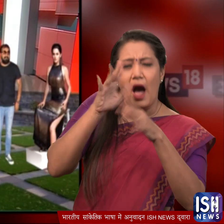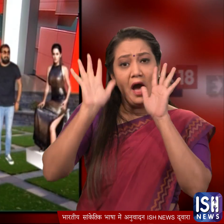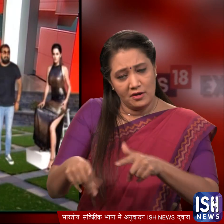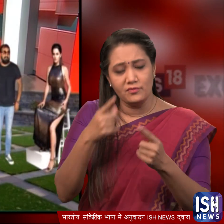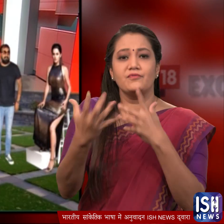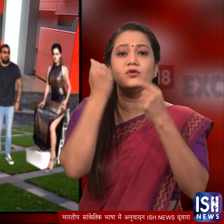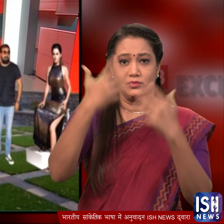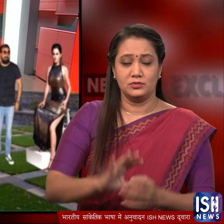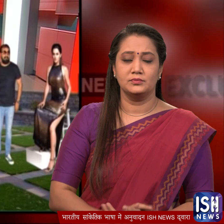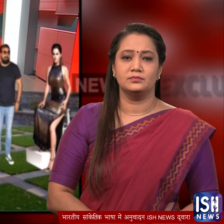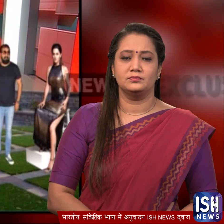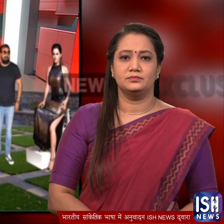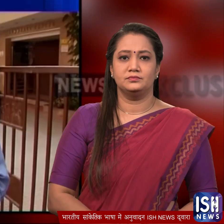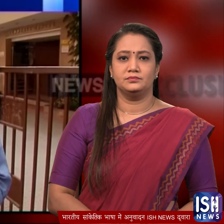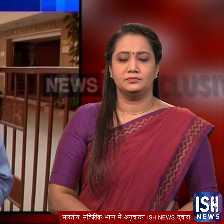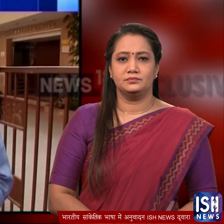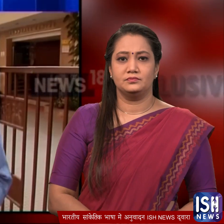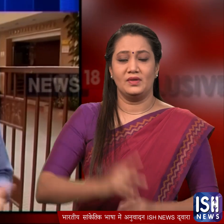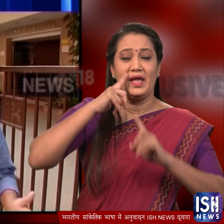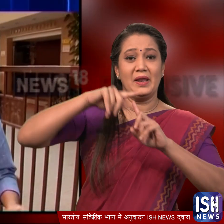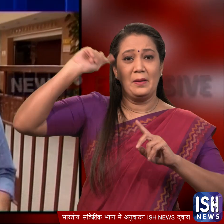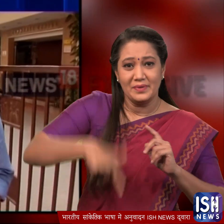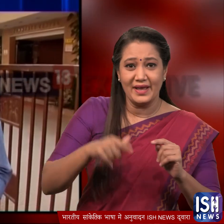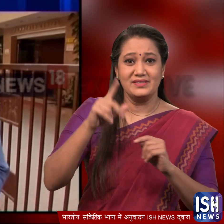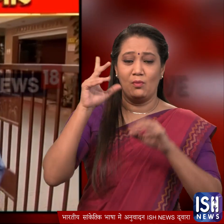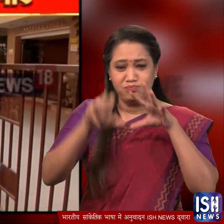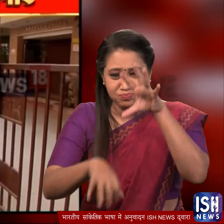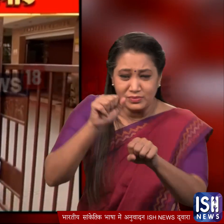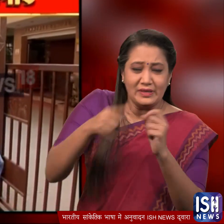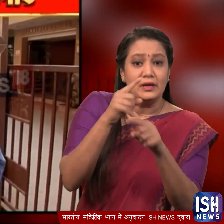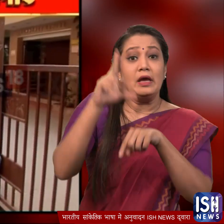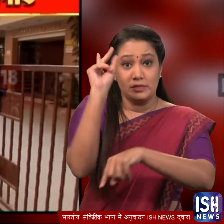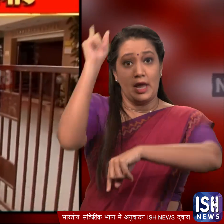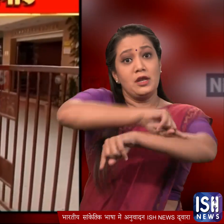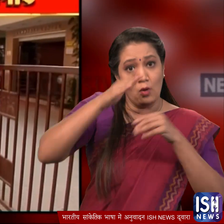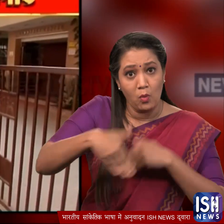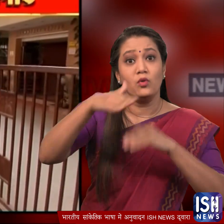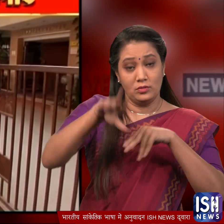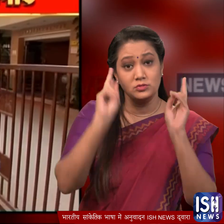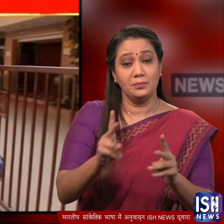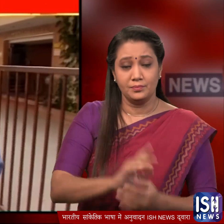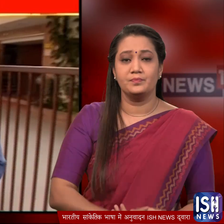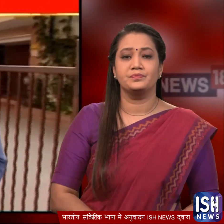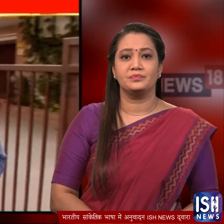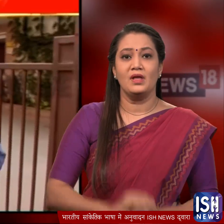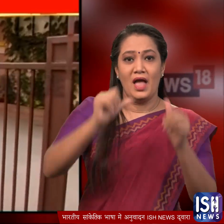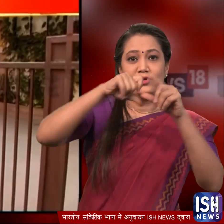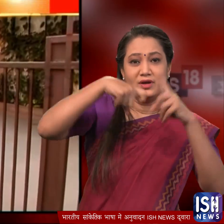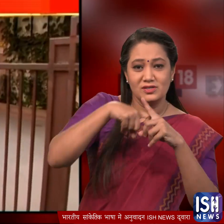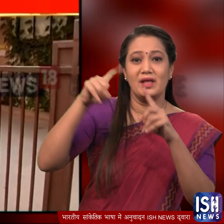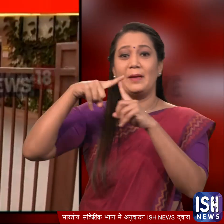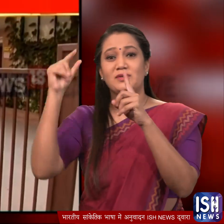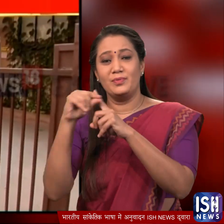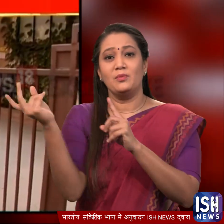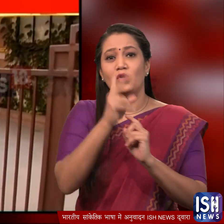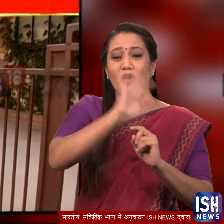गड़बड़ी मिलने का दावा किया गया। इनकम टैक्स डिपार्टमेंट की जो छापेमारी है वो दूसरे दिन भी जारी है और अनुराग